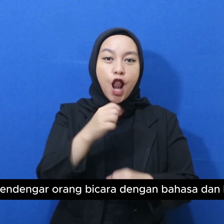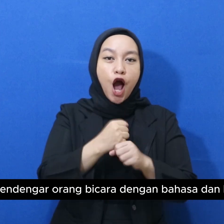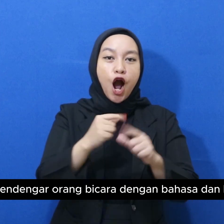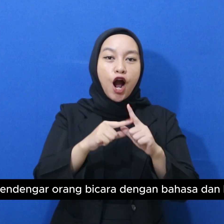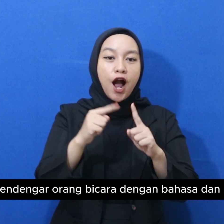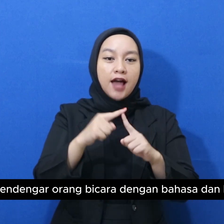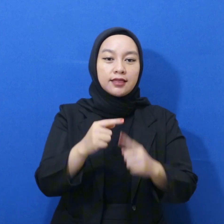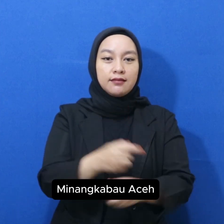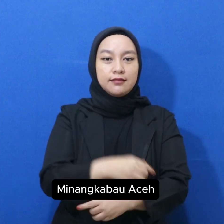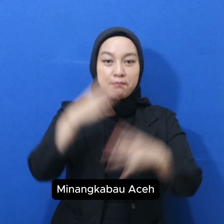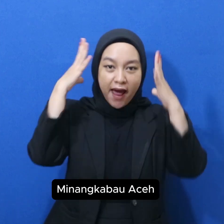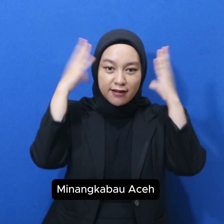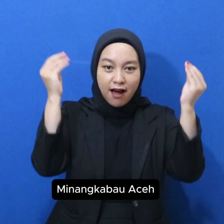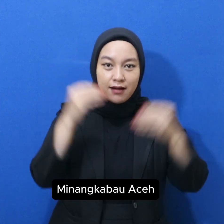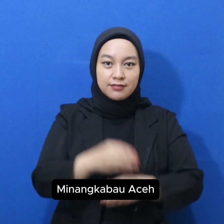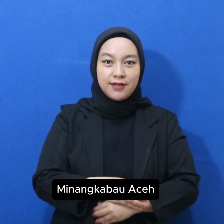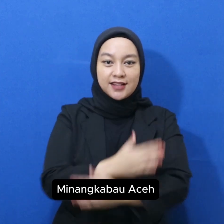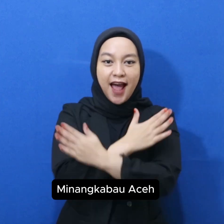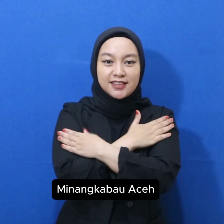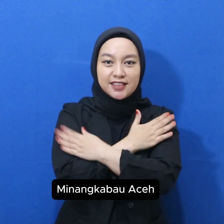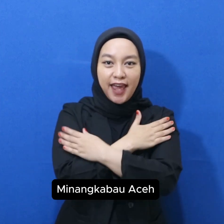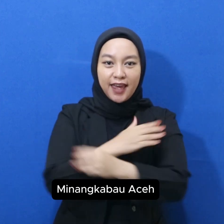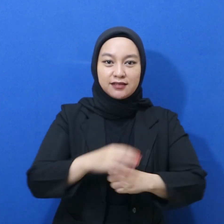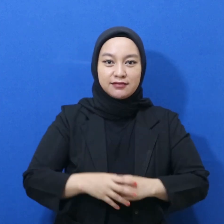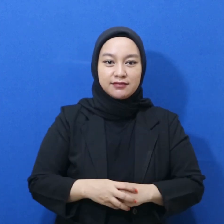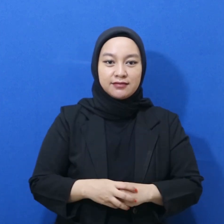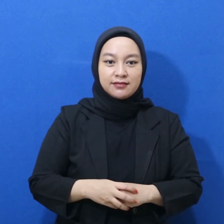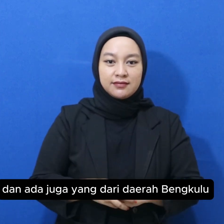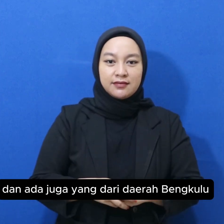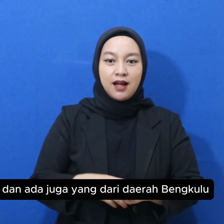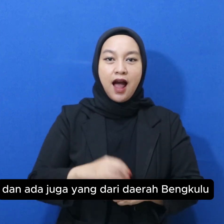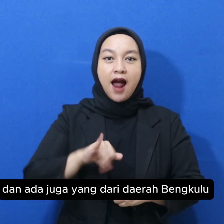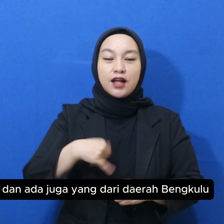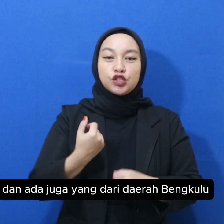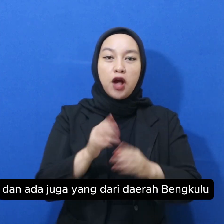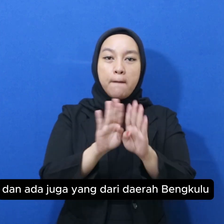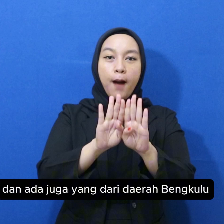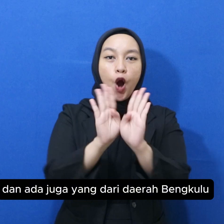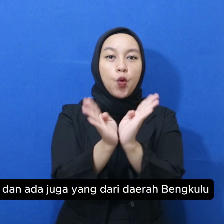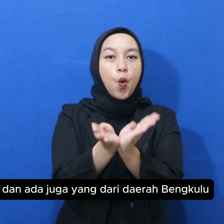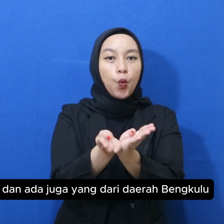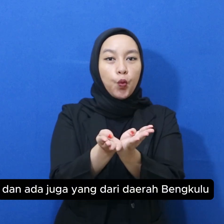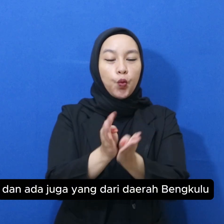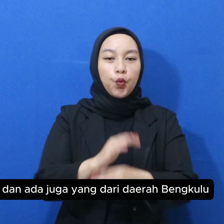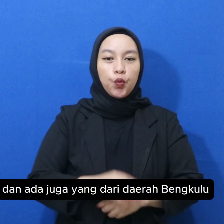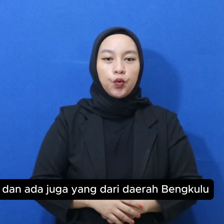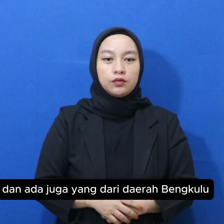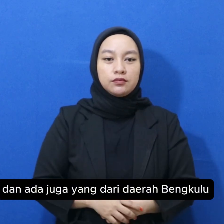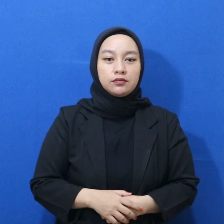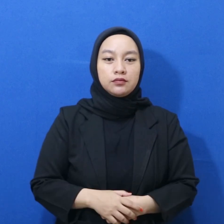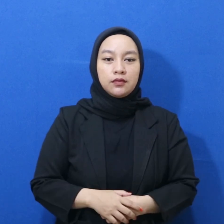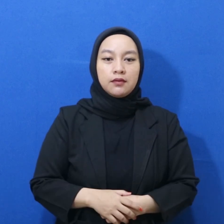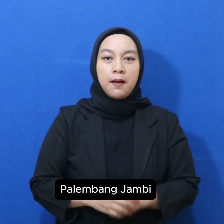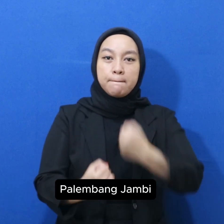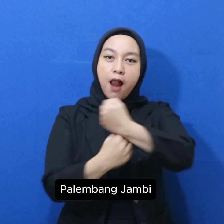dan logat Minangkabau, Aceh, dan ada juga yang dari daerah Bengkulu,